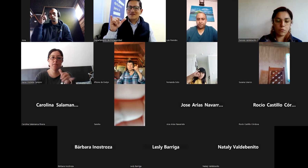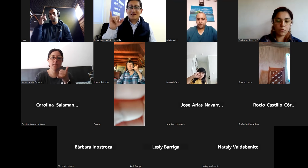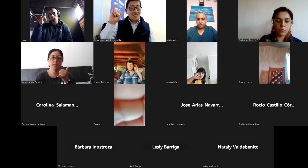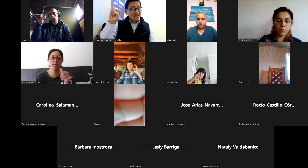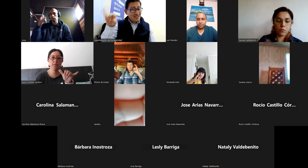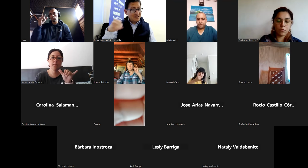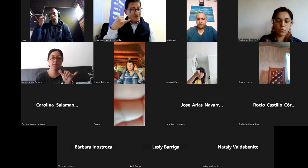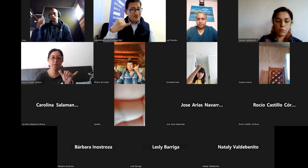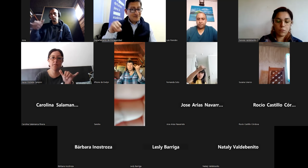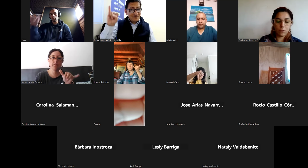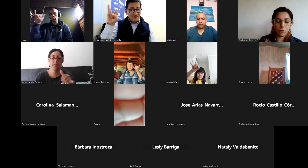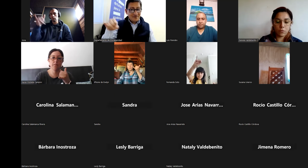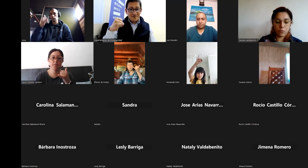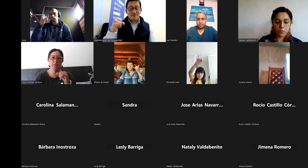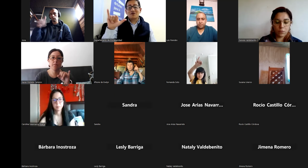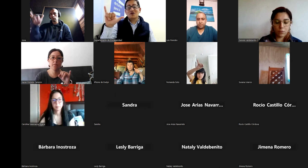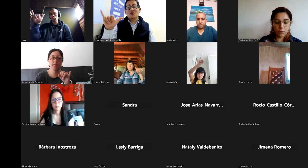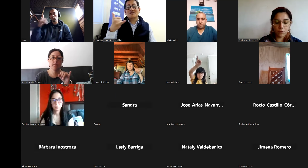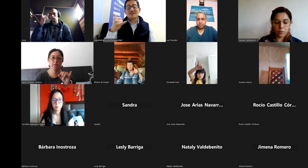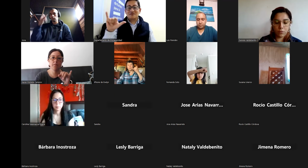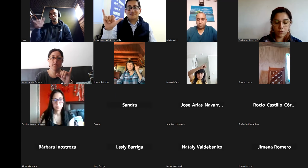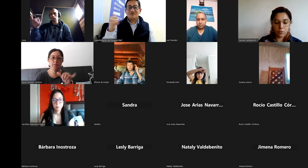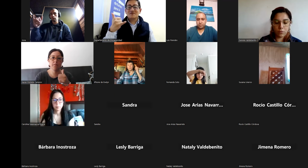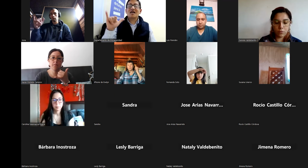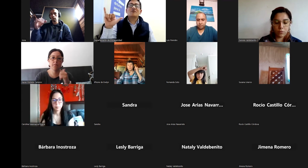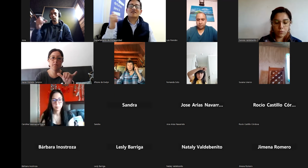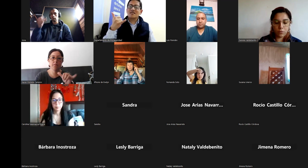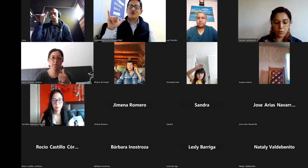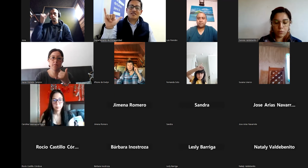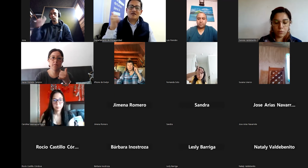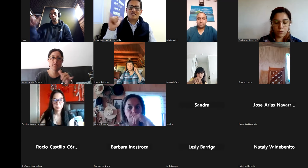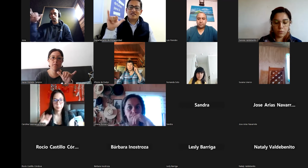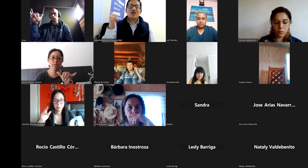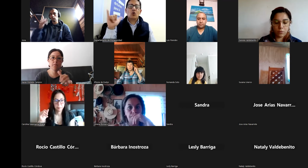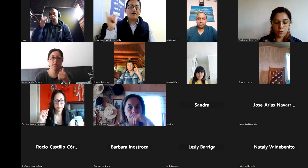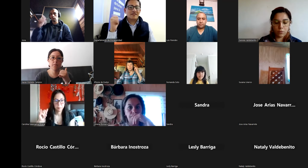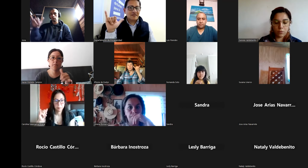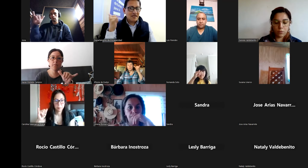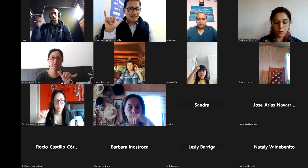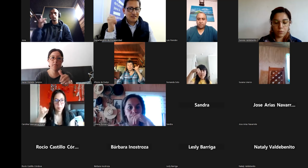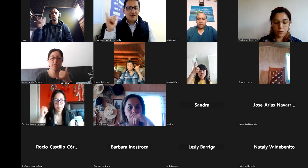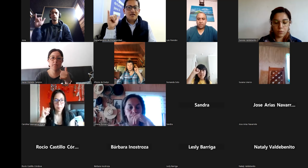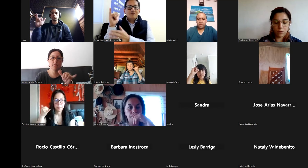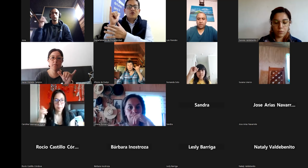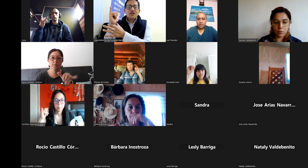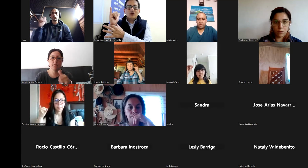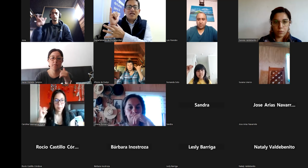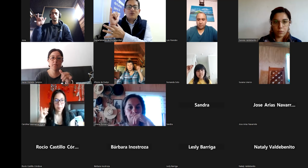Debería ser así. Pero ellos lo hacen así. Ya hay una seña oficial en Chile. El jueves es así. Moviendo la